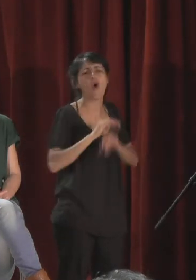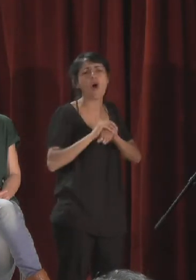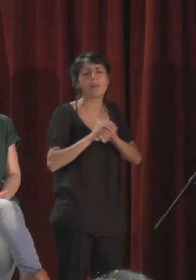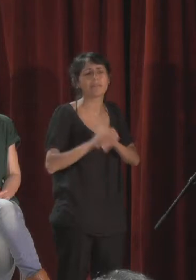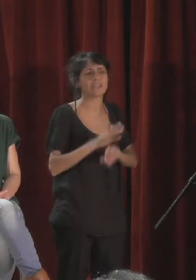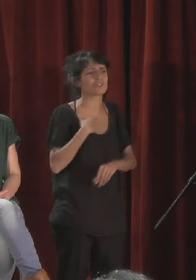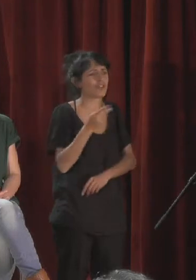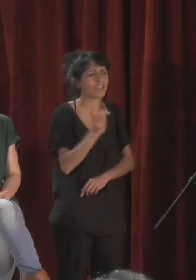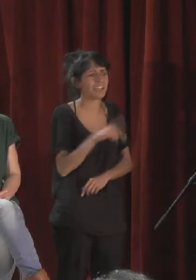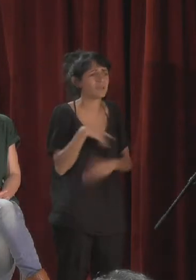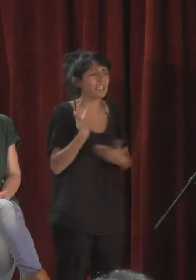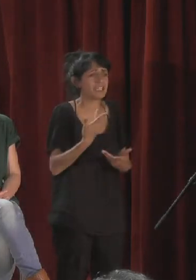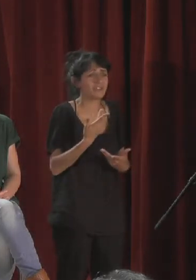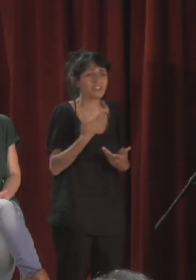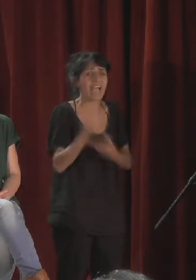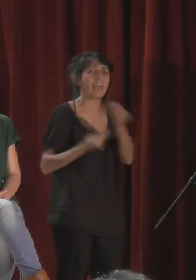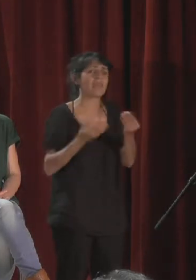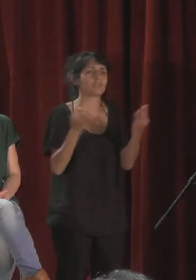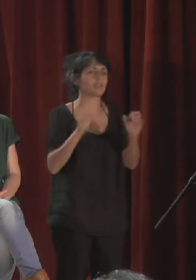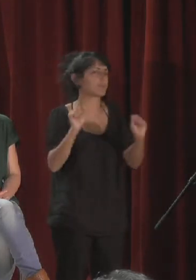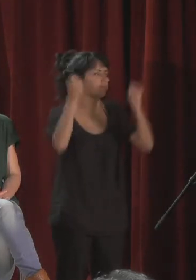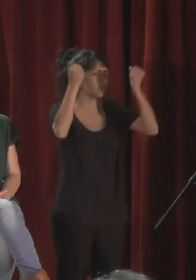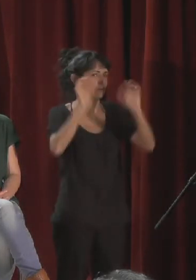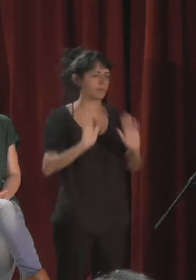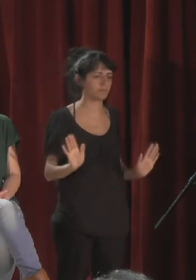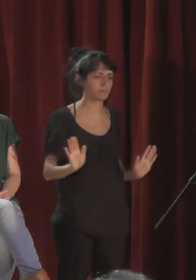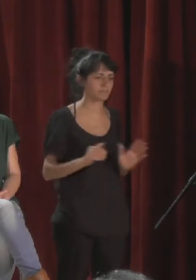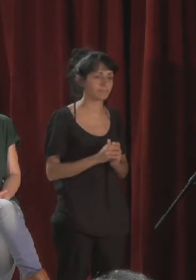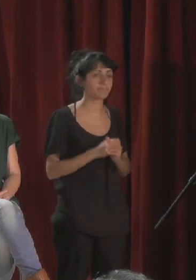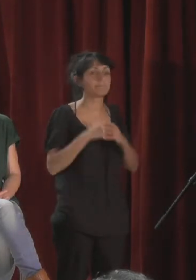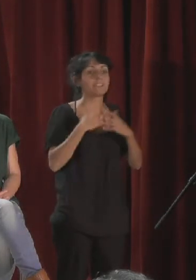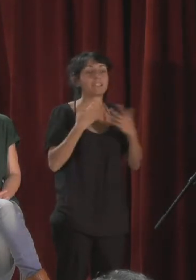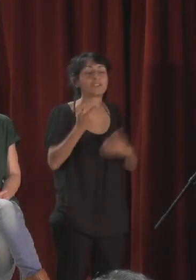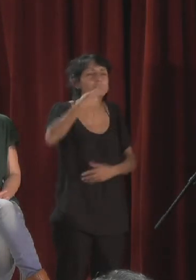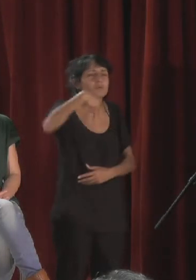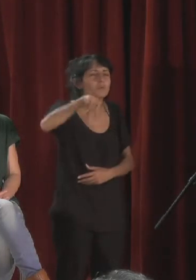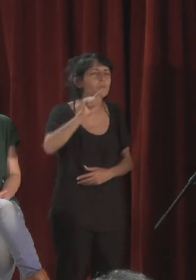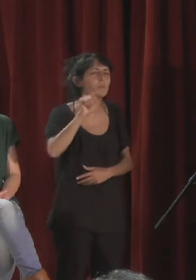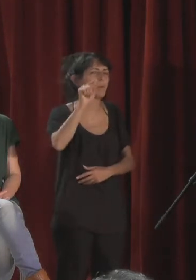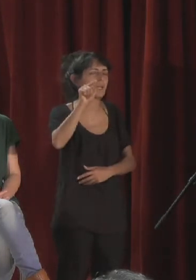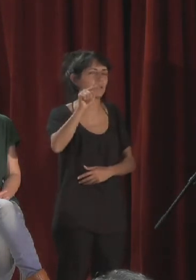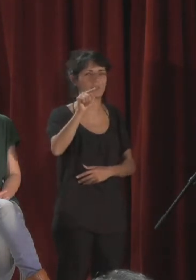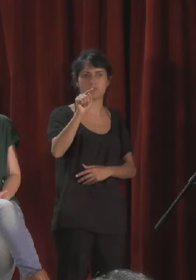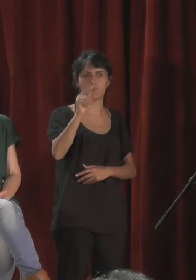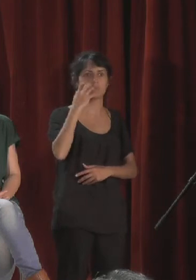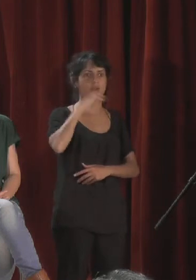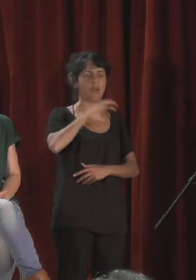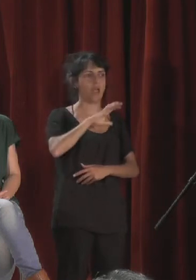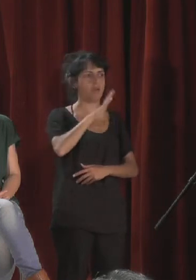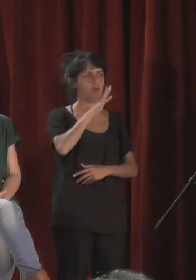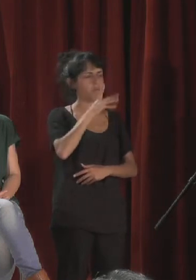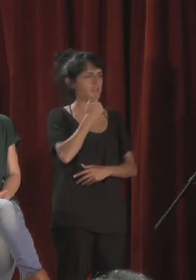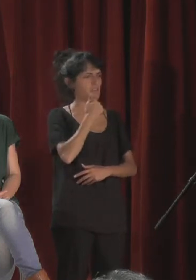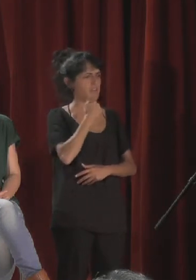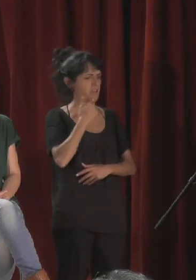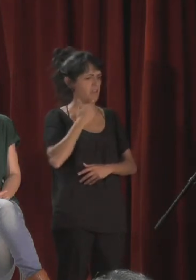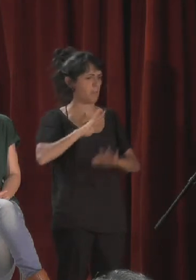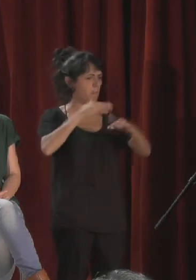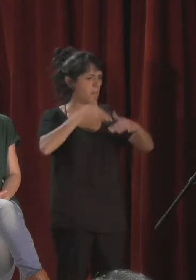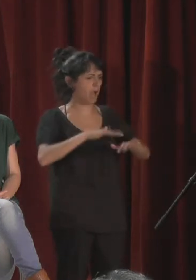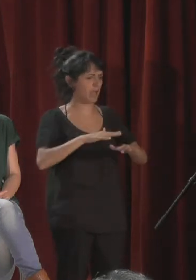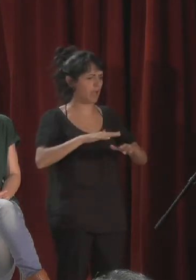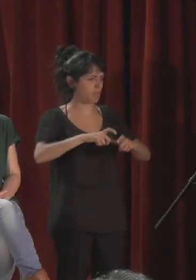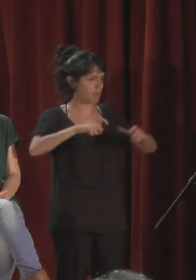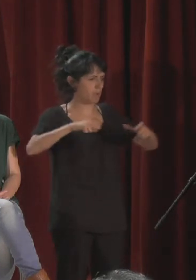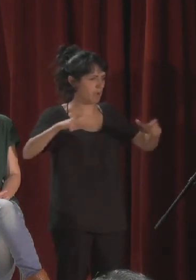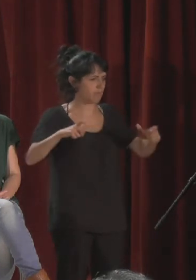eso nos rebelamos. E o máis curioso de todo é que se extrañen. Se extrañan de que a marea non pare de crecer. É auténticamente